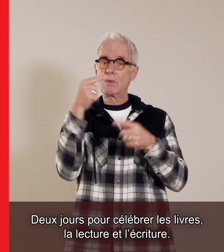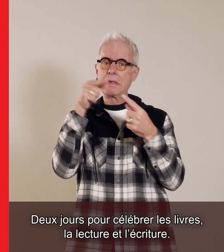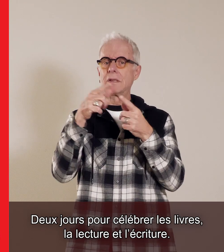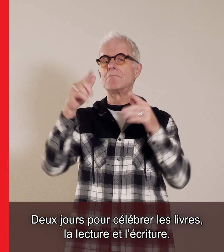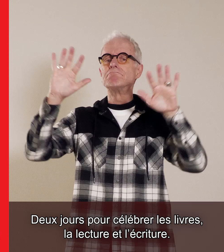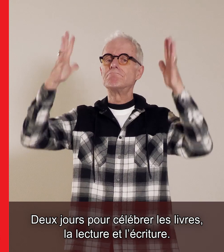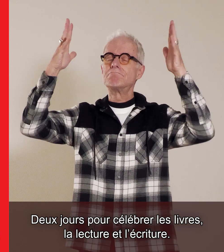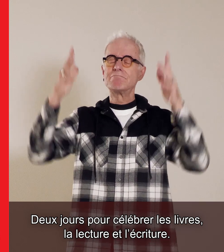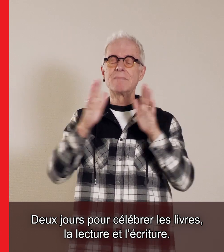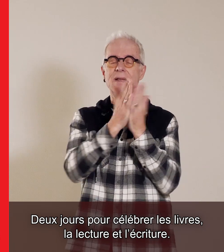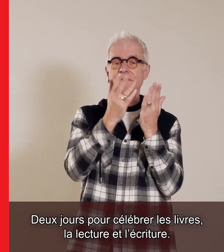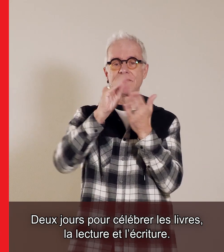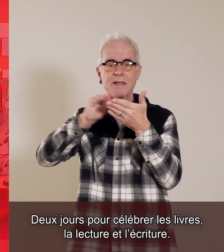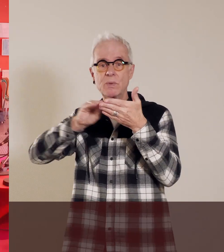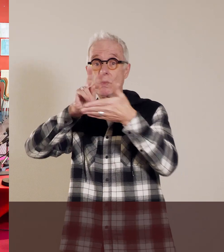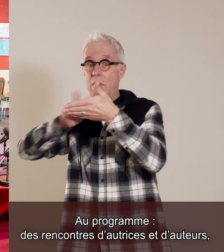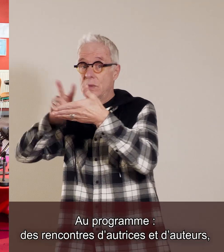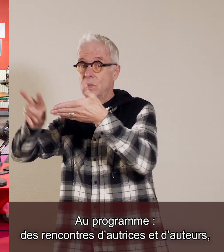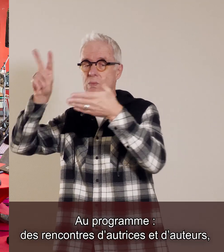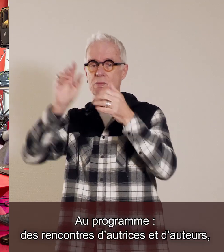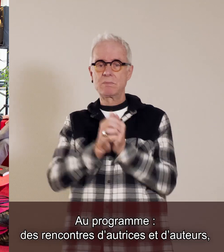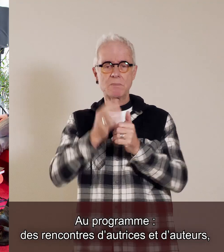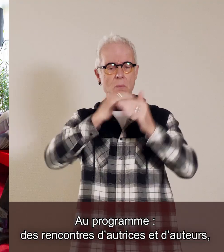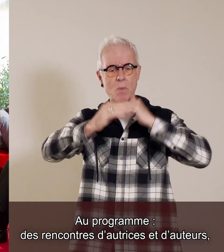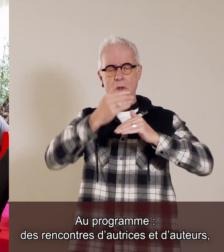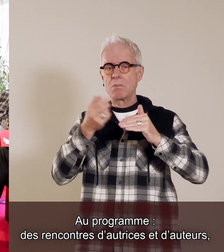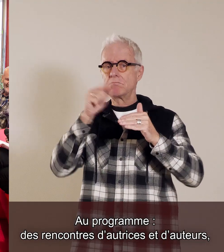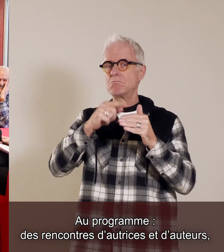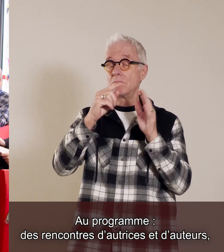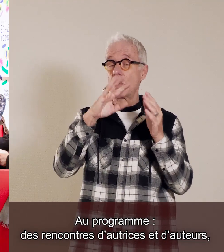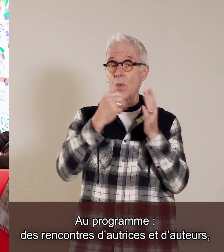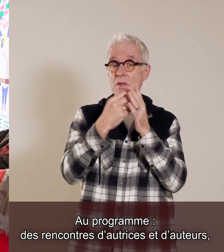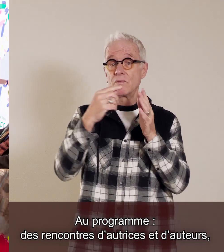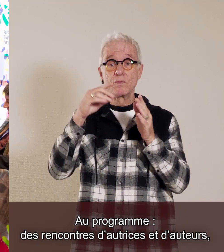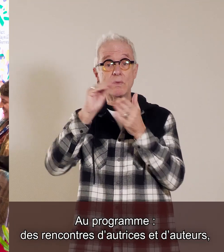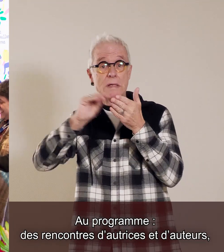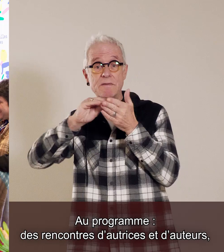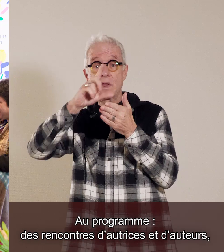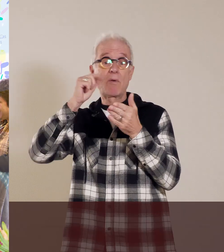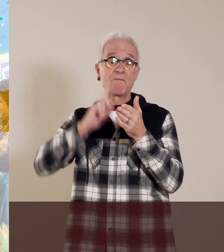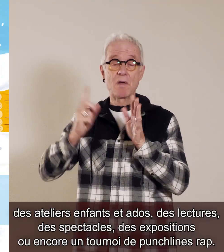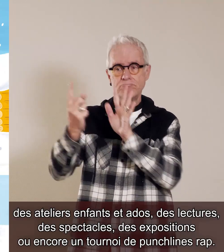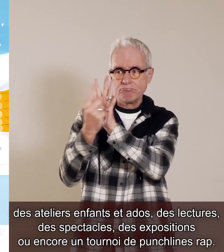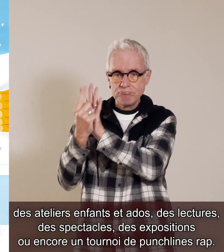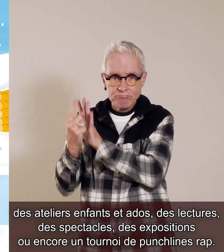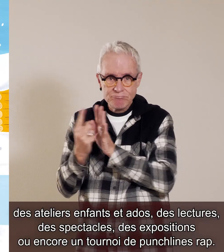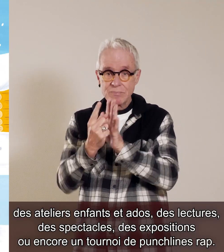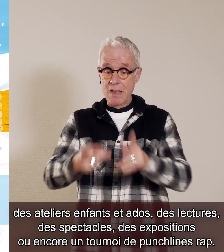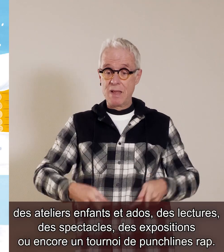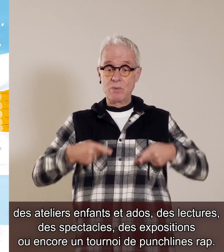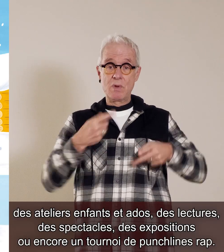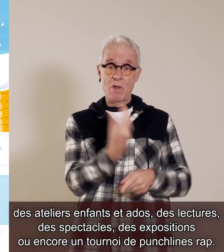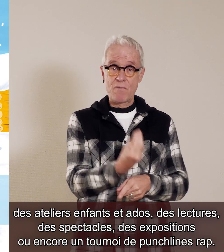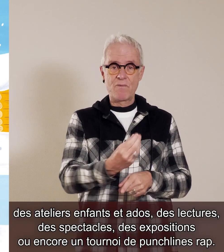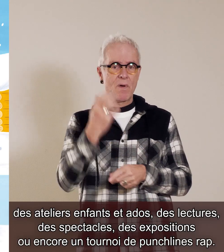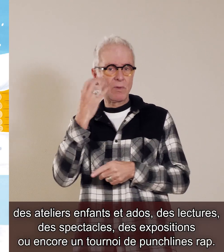la lecture et l'écriture. Au programme, des rencontres d'autrices et d'auteurs, des ateliers enfants